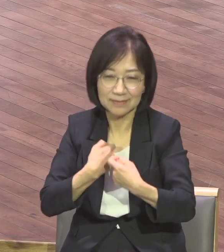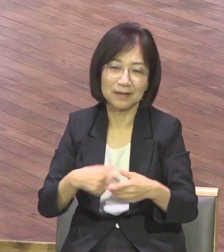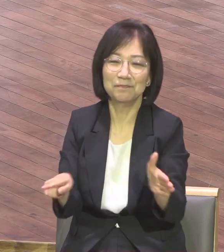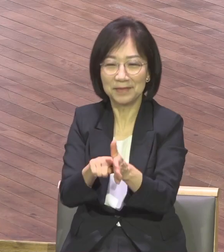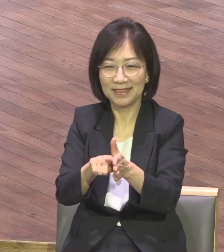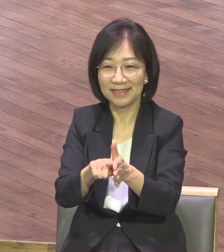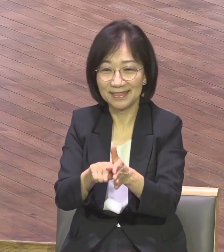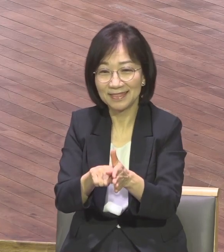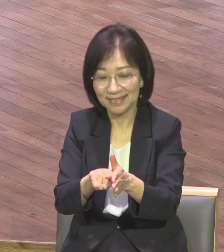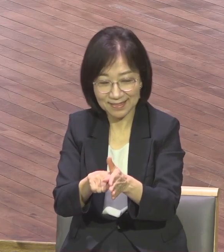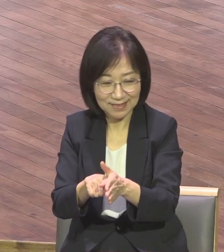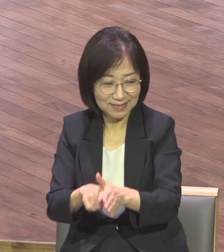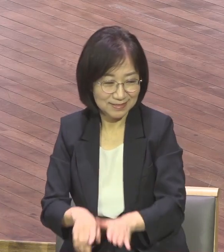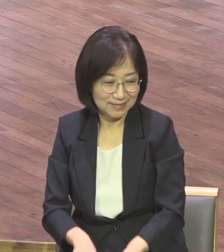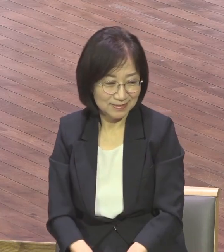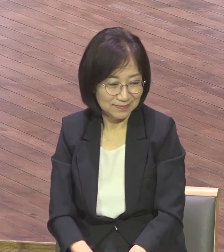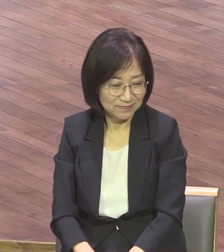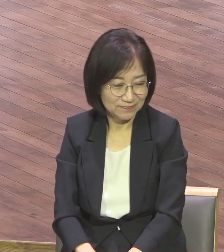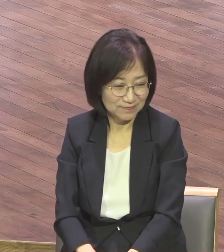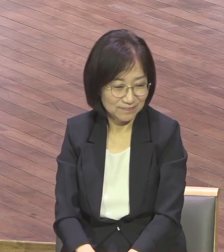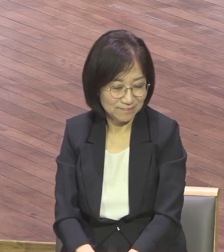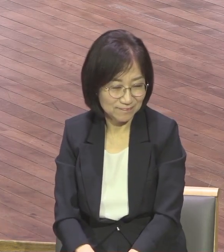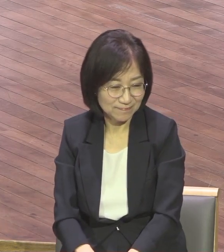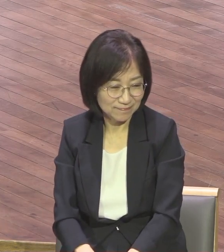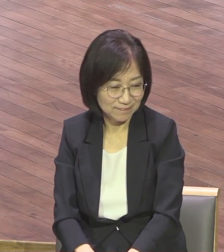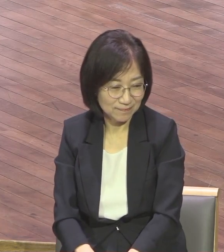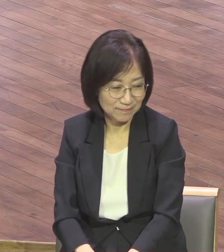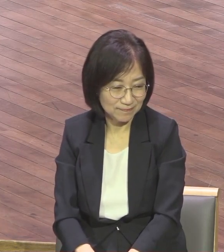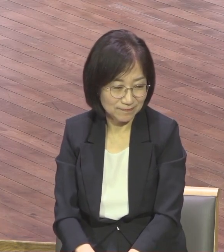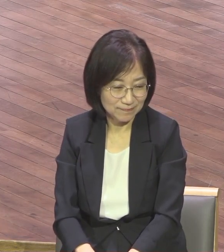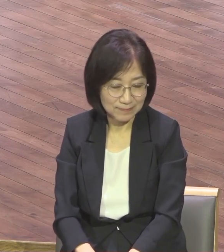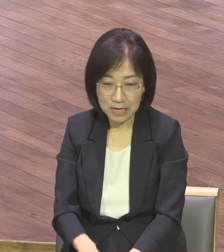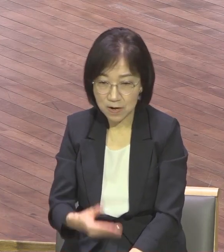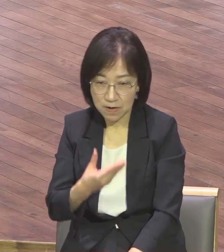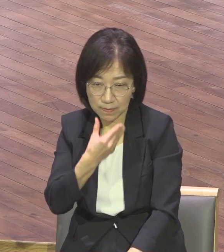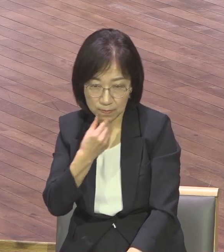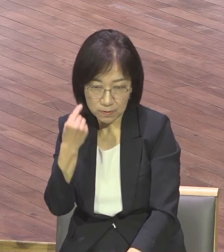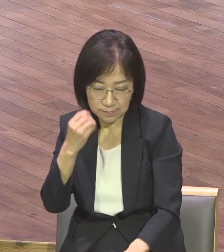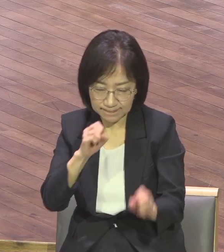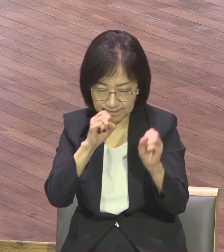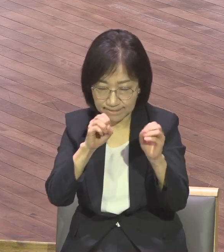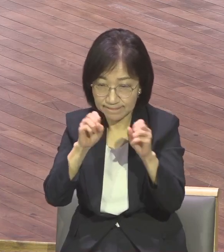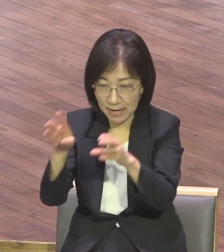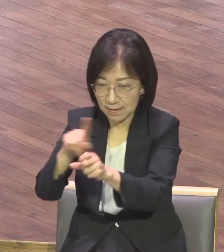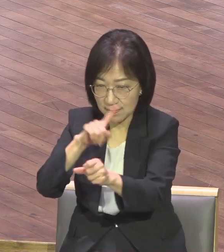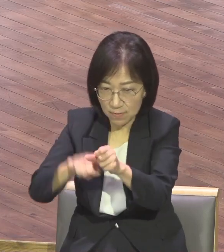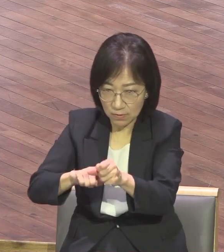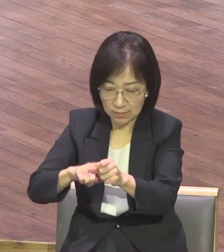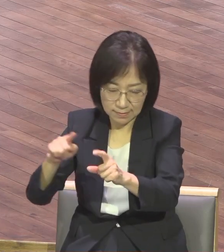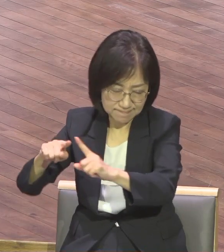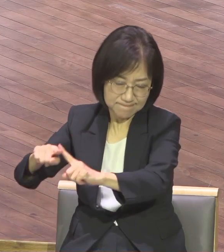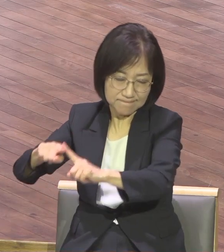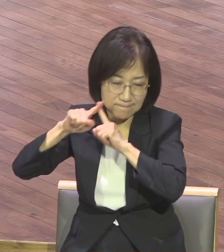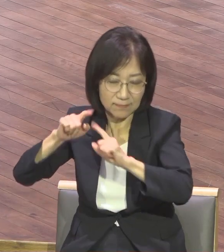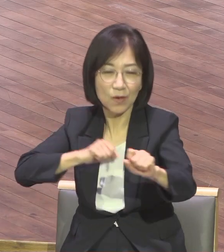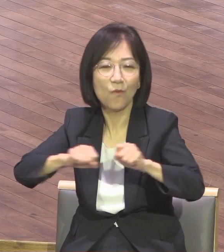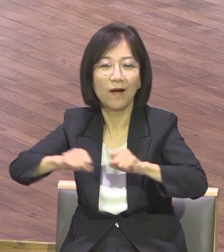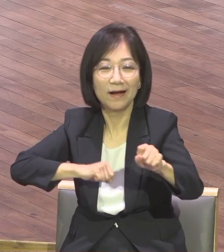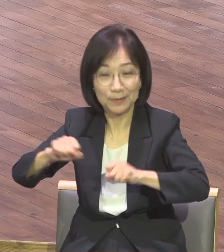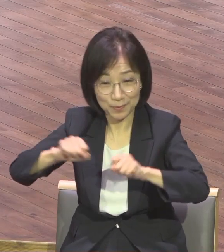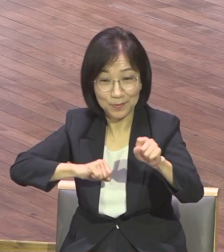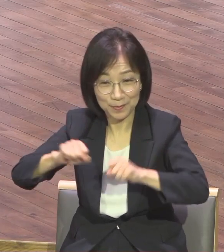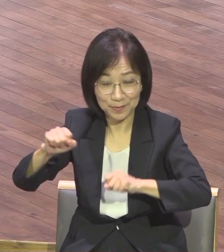지금. 거침없이 그냥 담대하게 복음만을 위해서 생을 드리는 그런 교회가